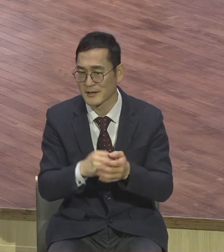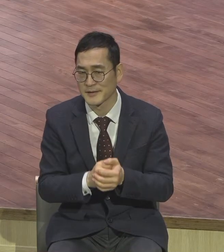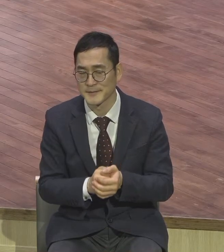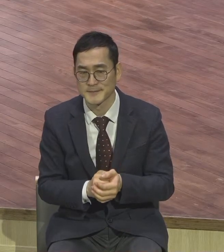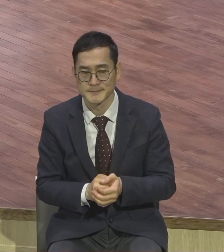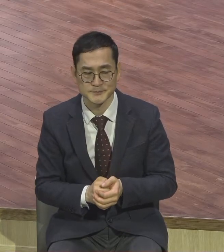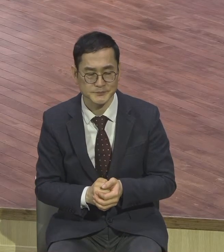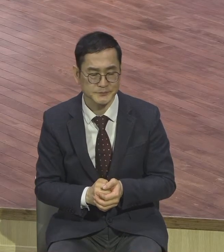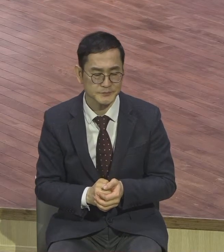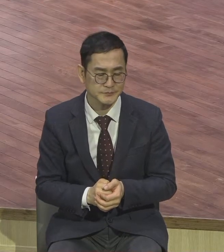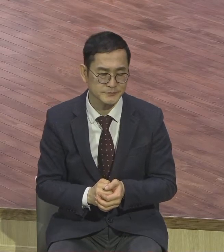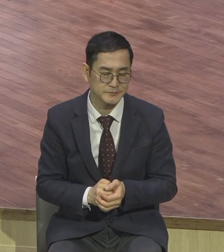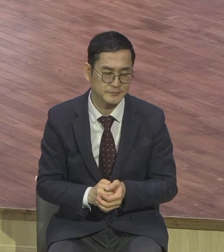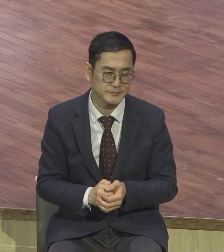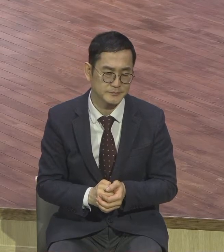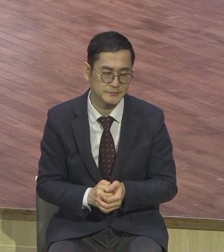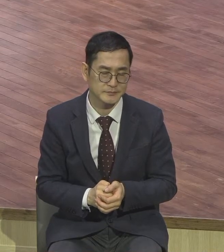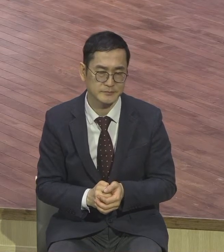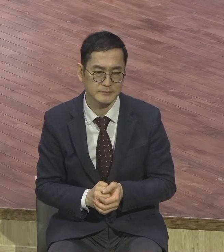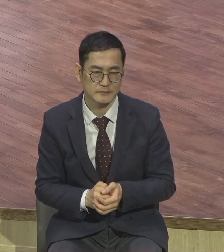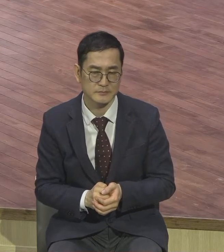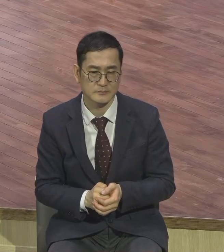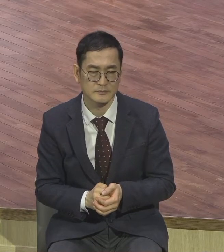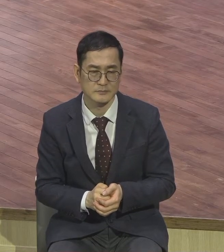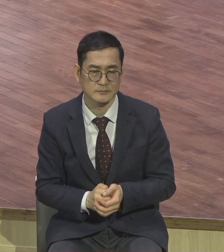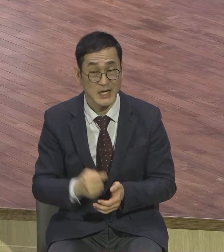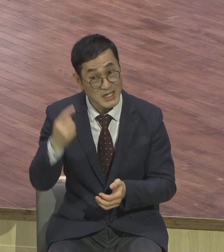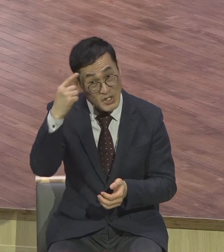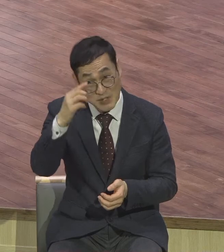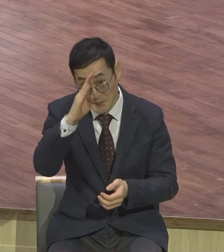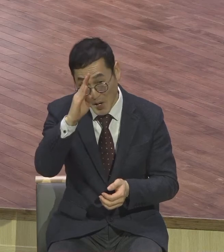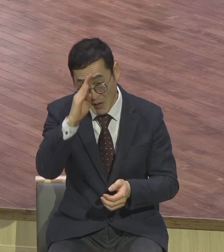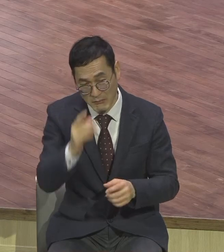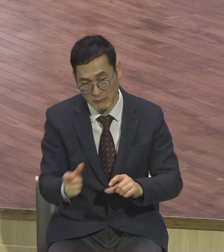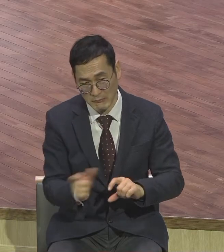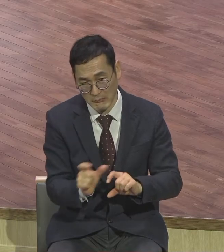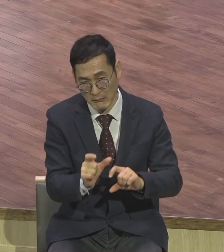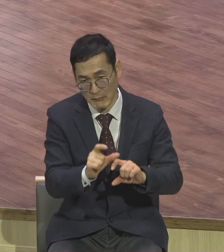흐를수록 이 병들은 더 심각해집니다. 지금